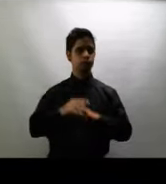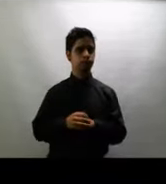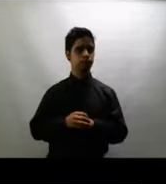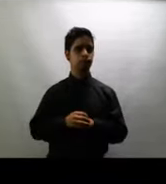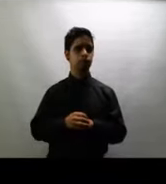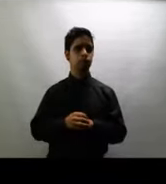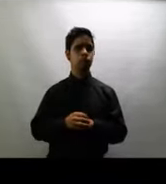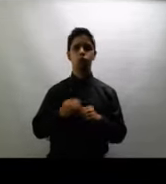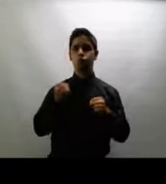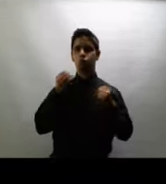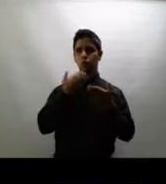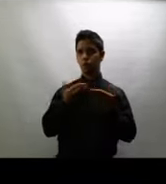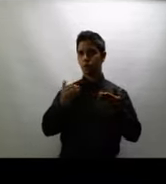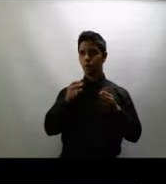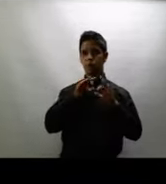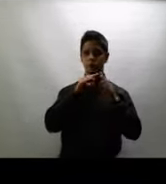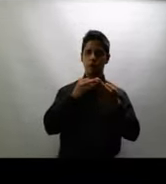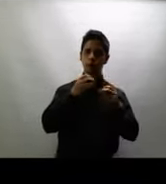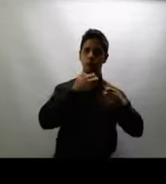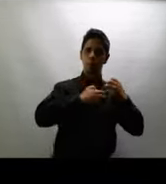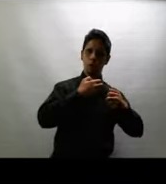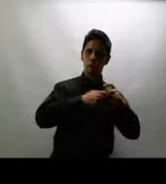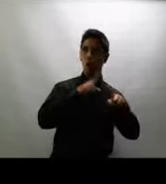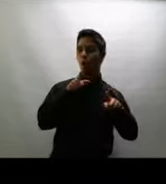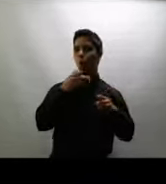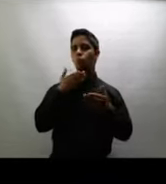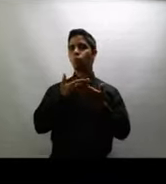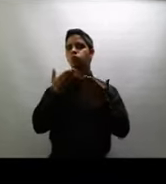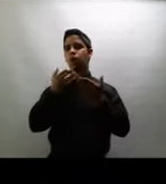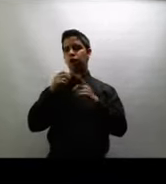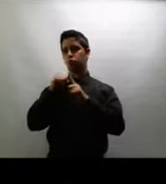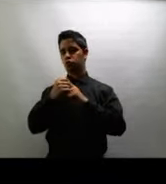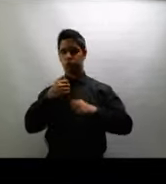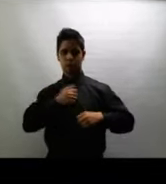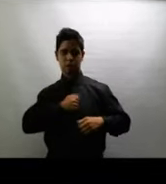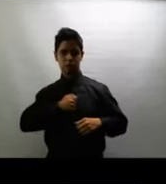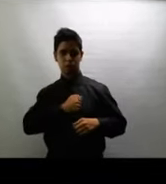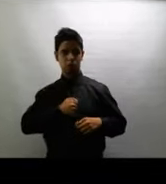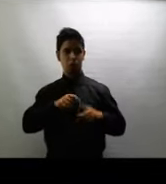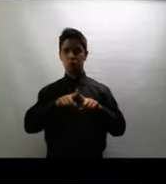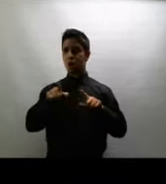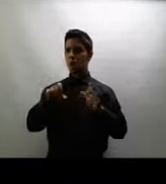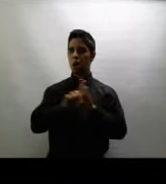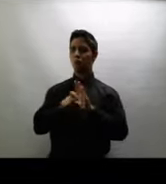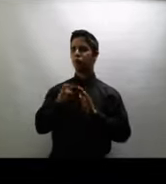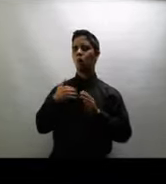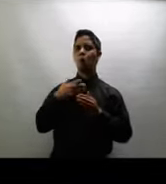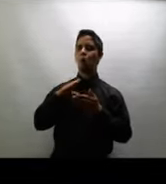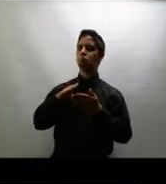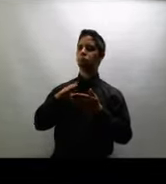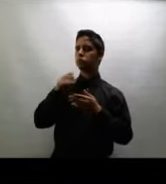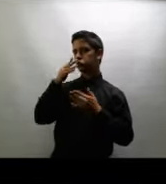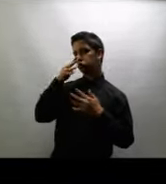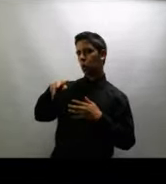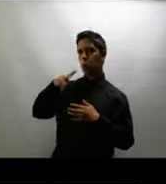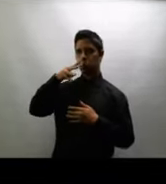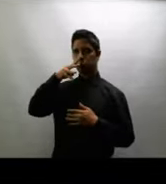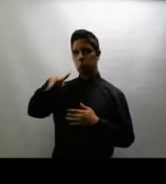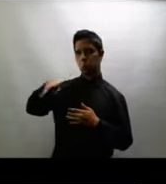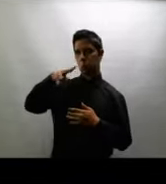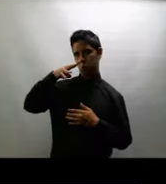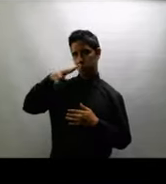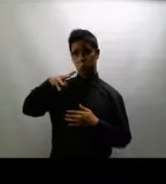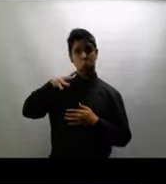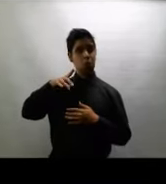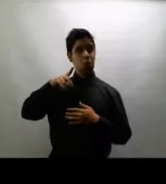resentimiento familiar, mucho asunto de perdón, que uno dice, no quiero bregar con esto ahora, y de repente puede ser la